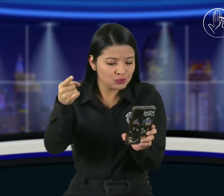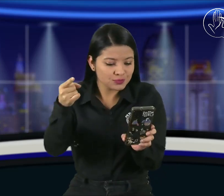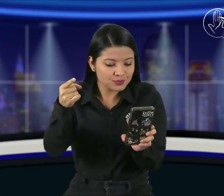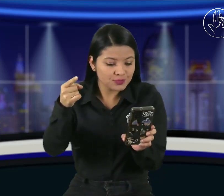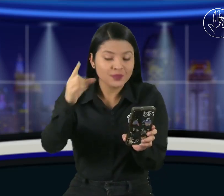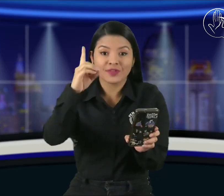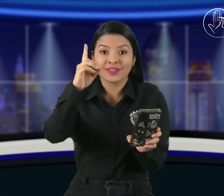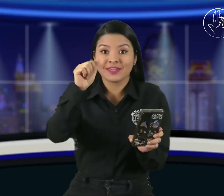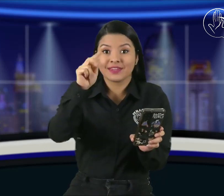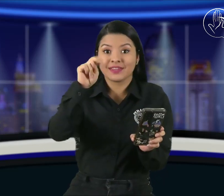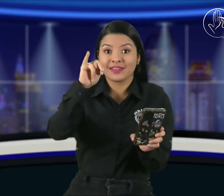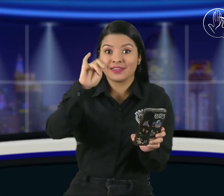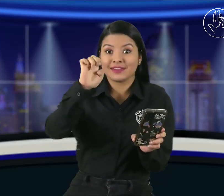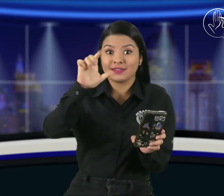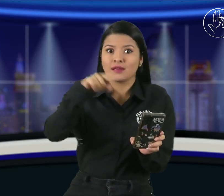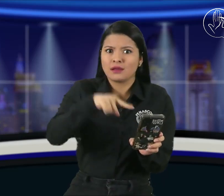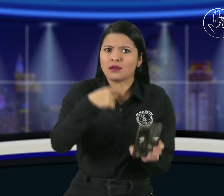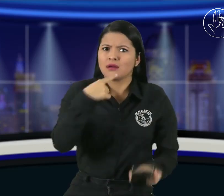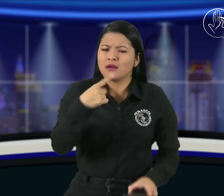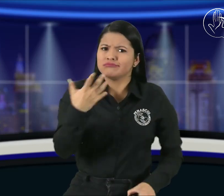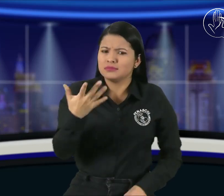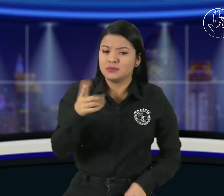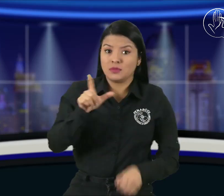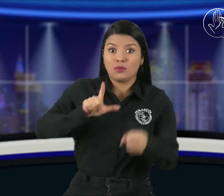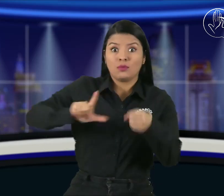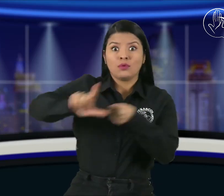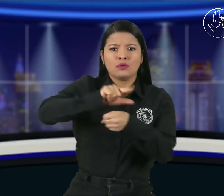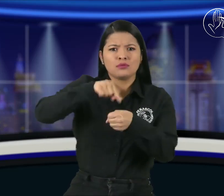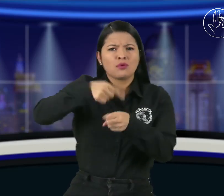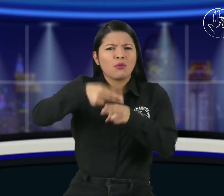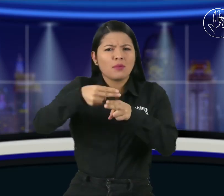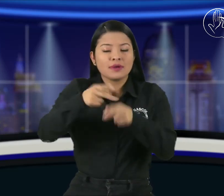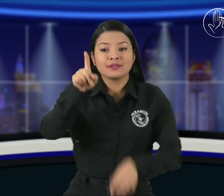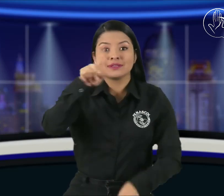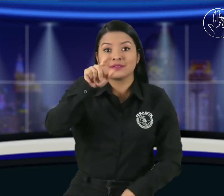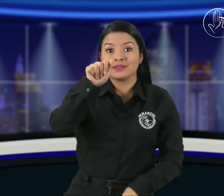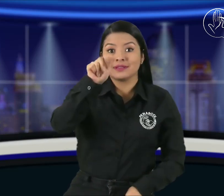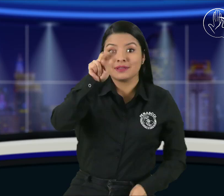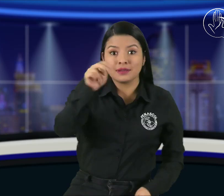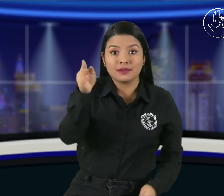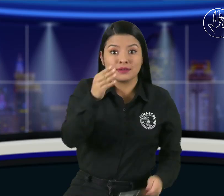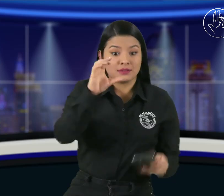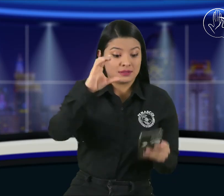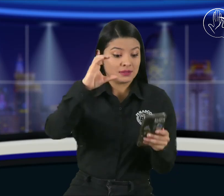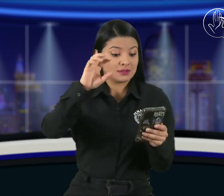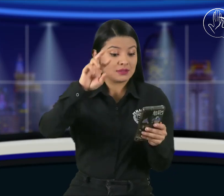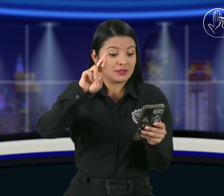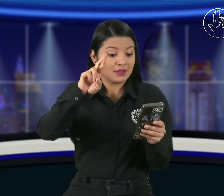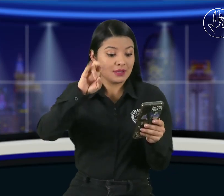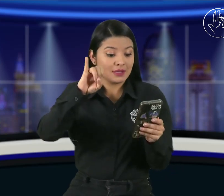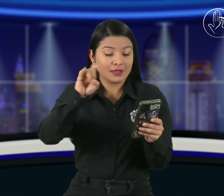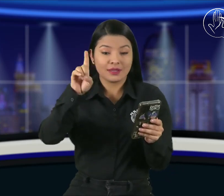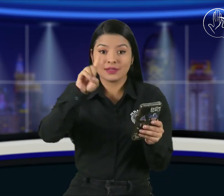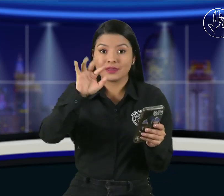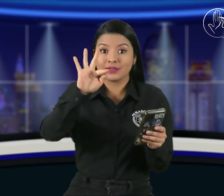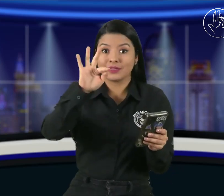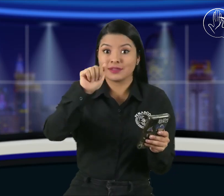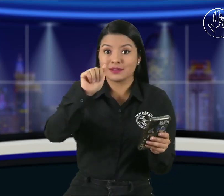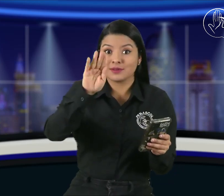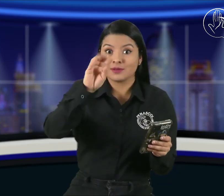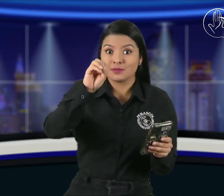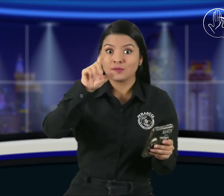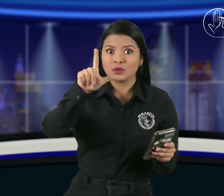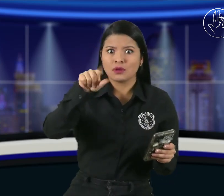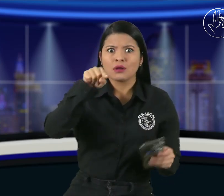Claro que sí, está José. Y él saluda a las dos invitadas, a los dos